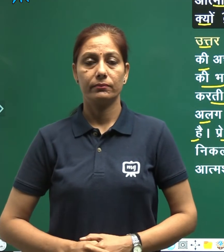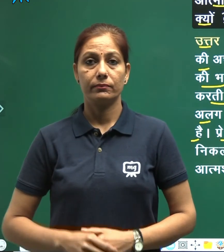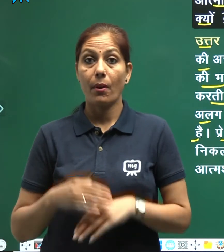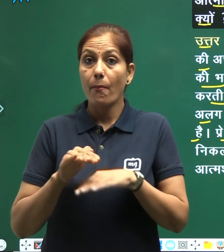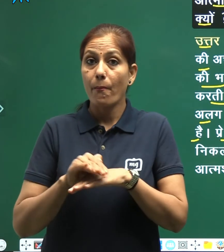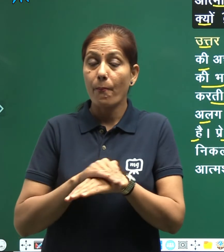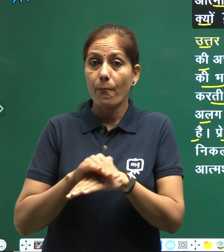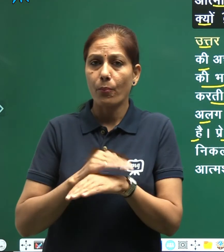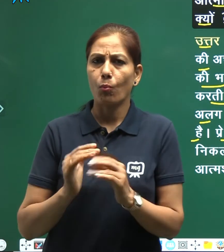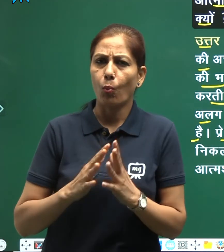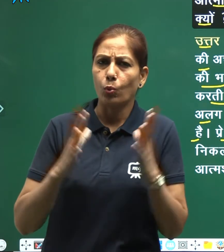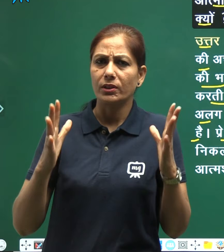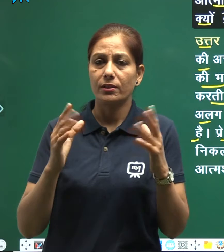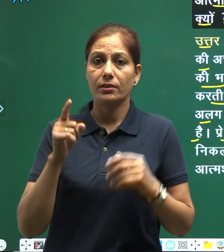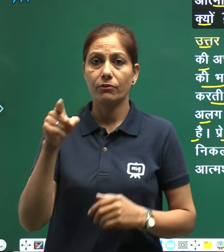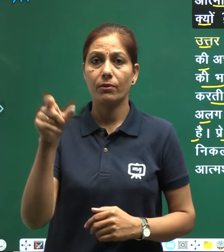प्रेम की अति से वह